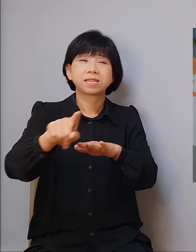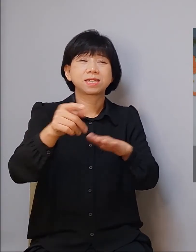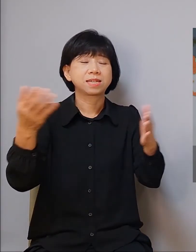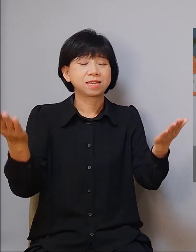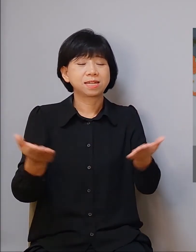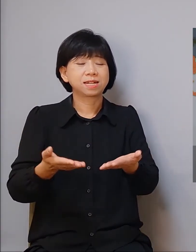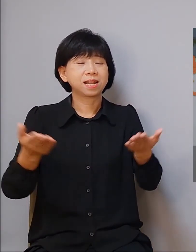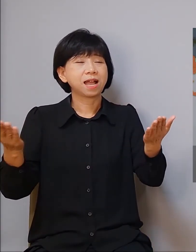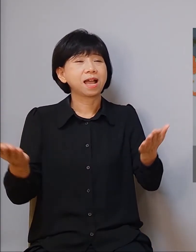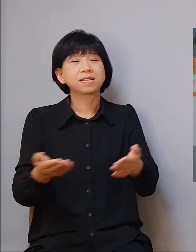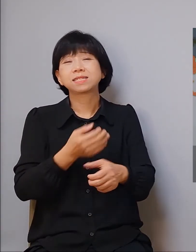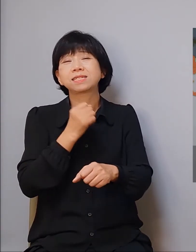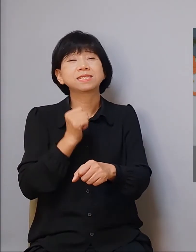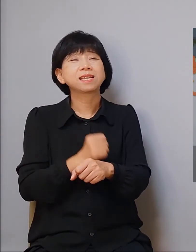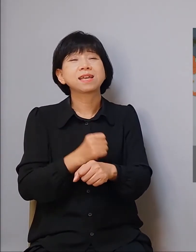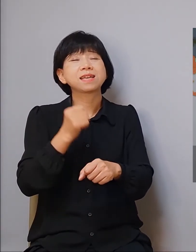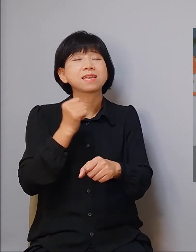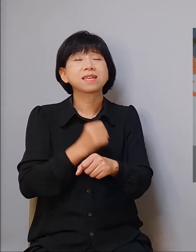주가